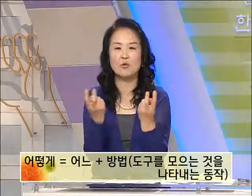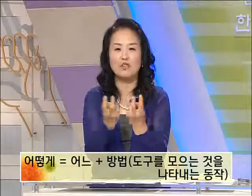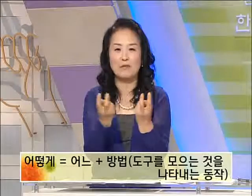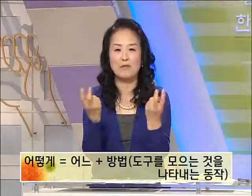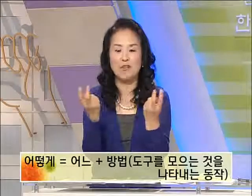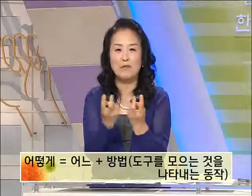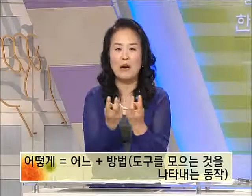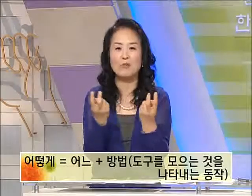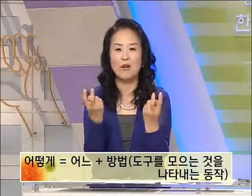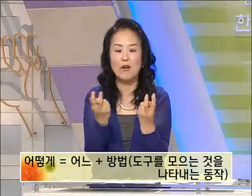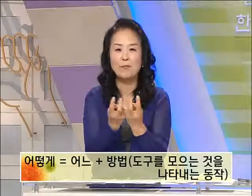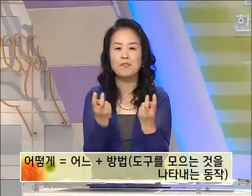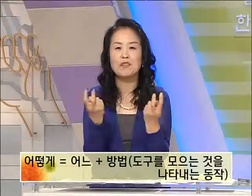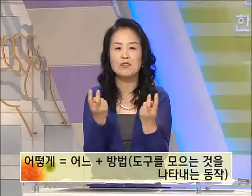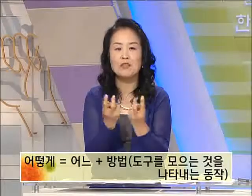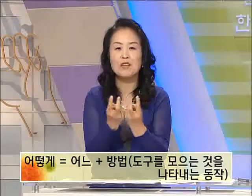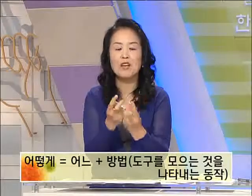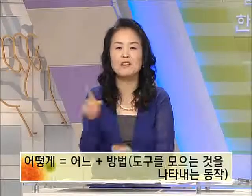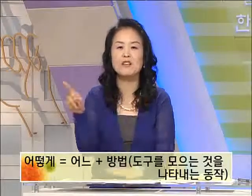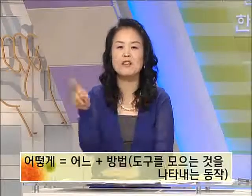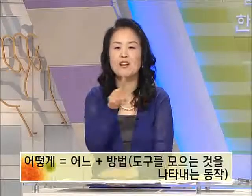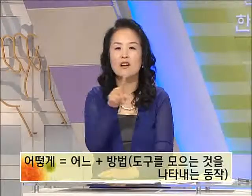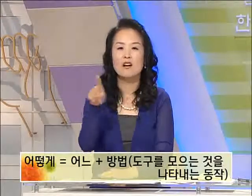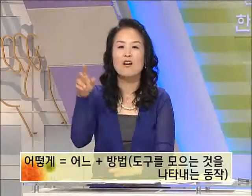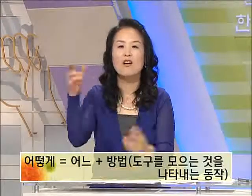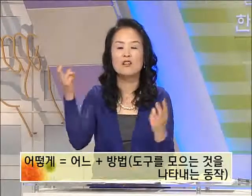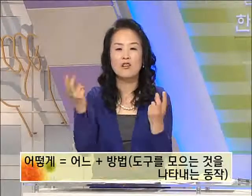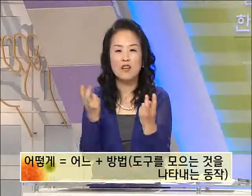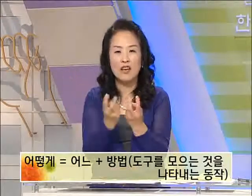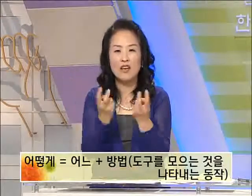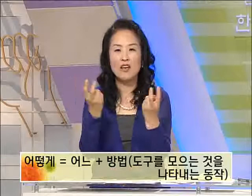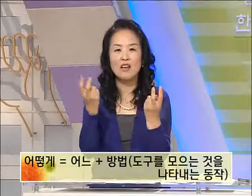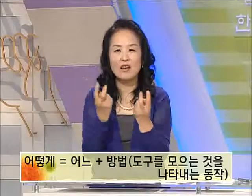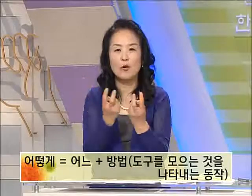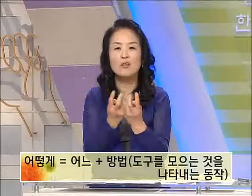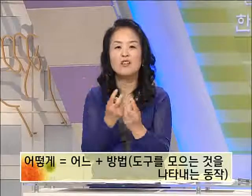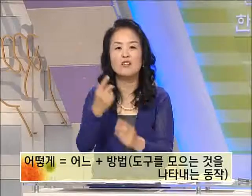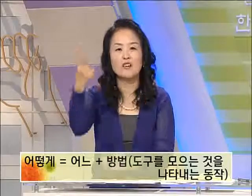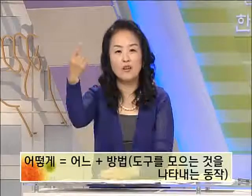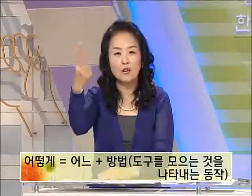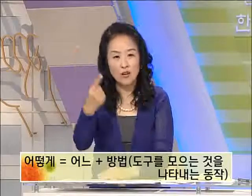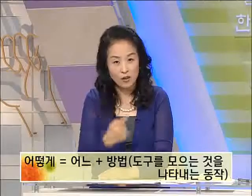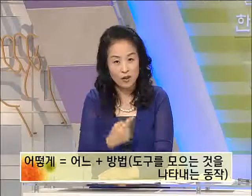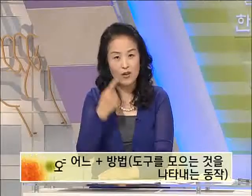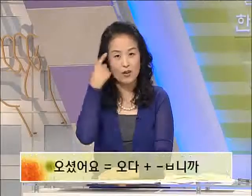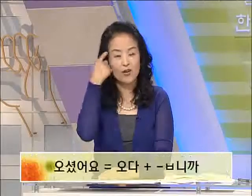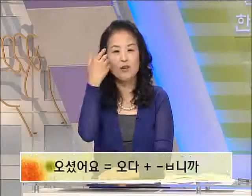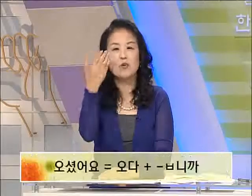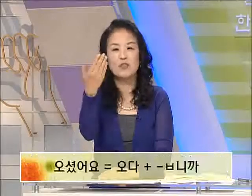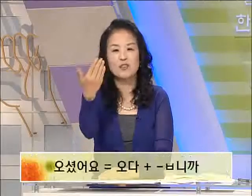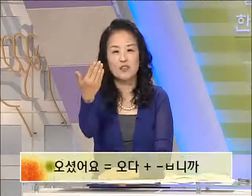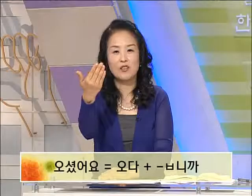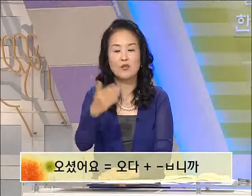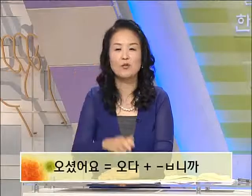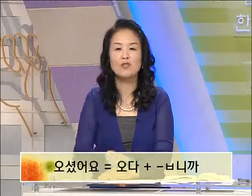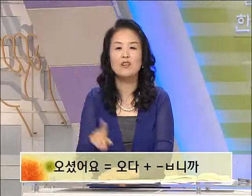동작입니다. 방법, 어떻게는, 어떻게, 오셨어요? 오셨어요? 또는